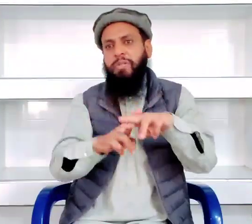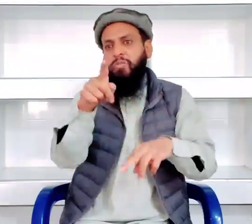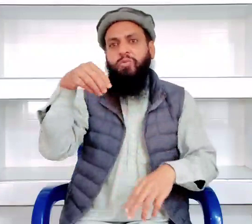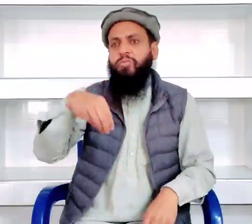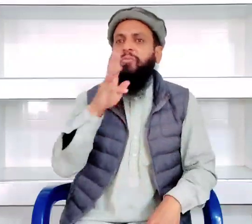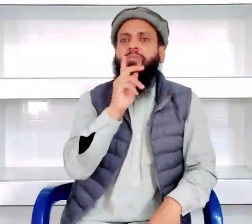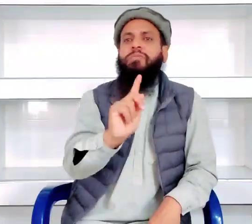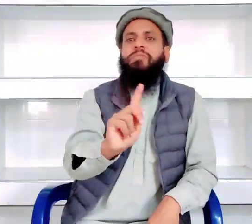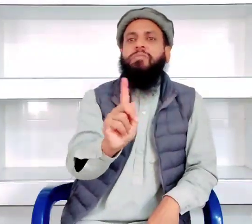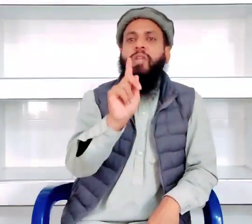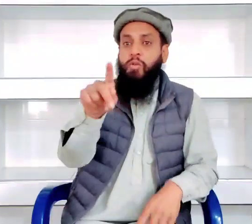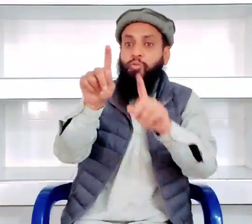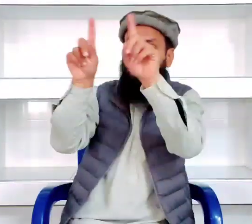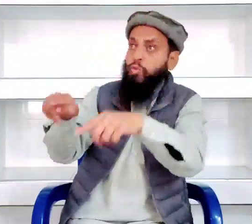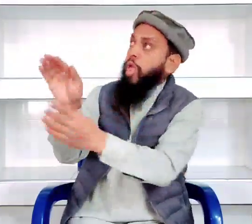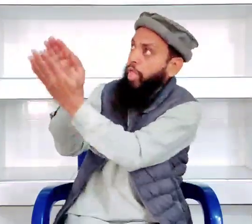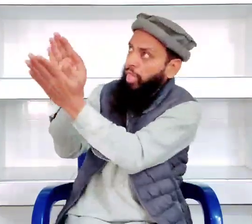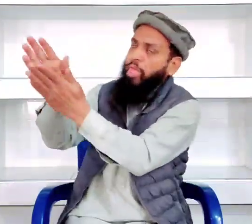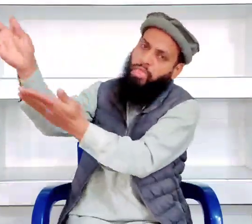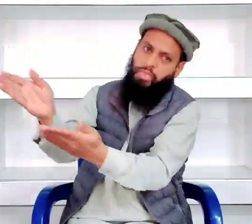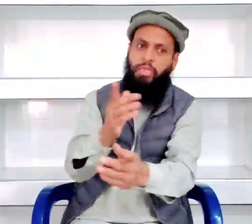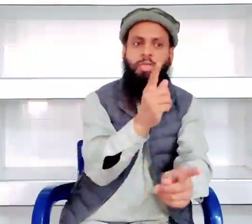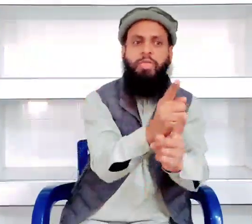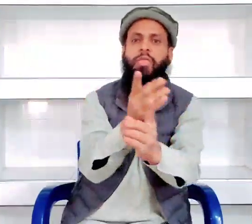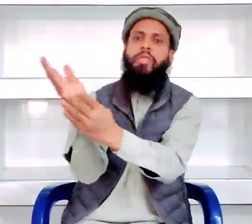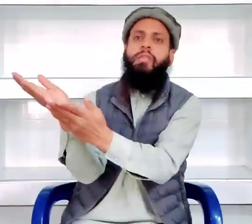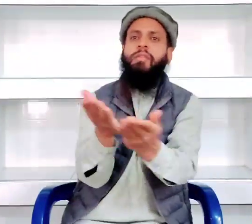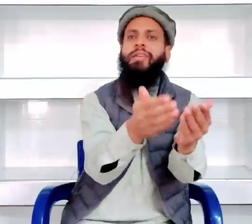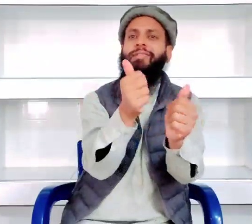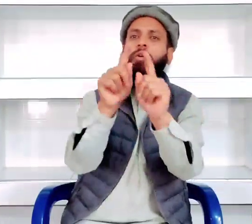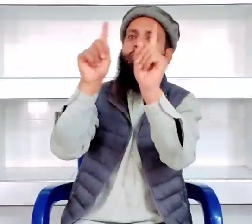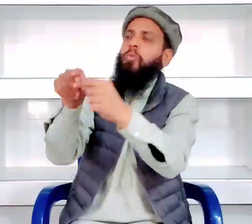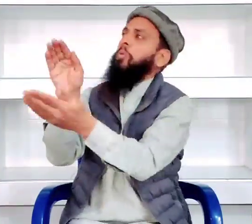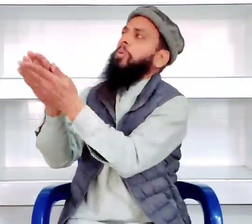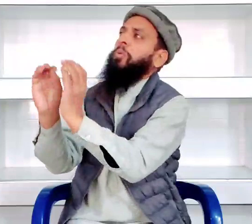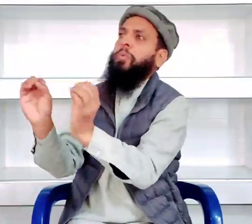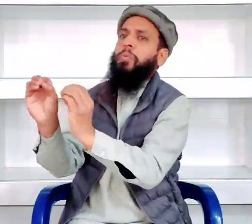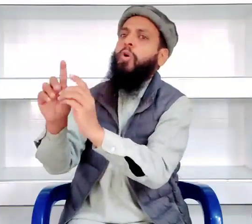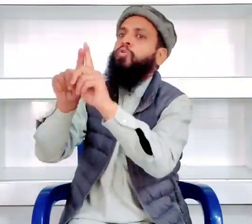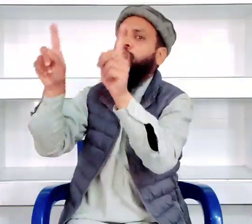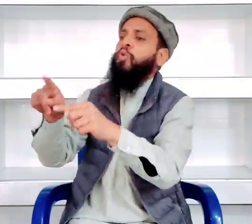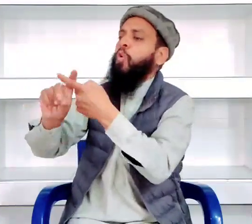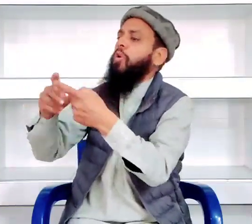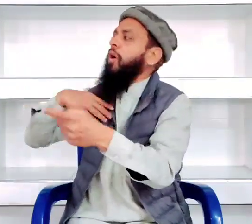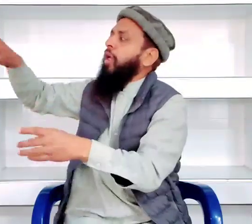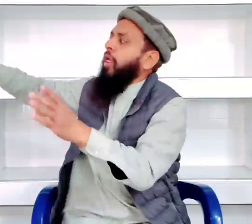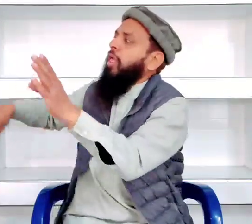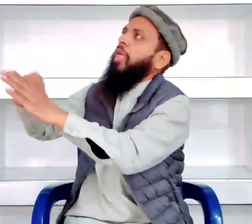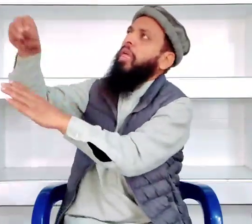طرح جناب رسول اللہ صلی اللہ علیہ وسلم نے اس بات کو بھی منع فرمایا ہے حدیث لفظ نے